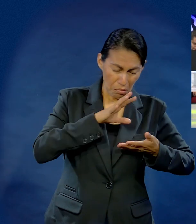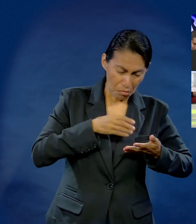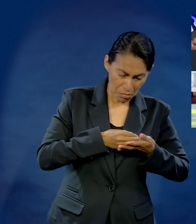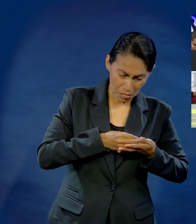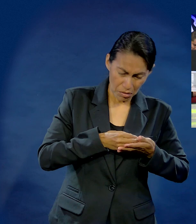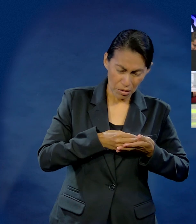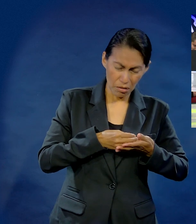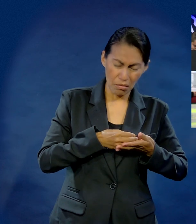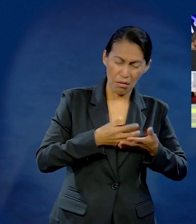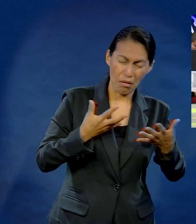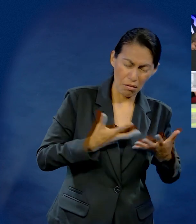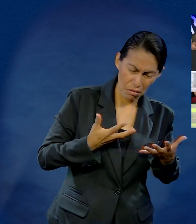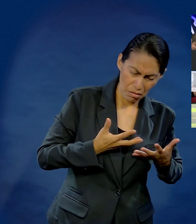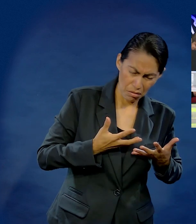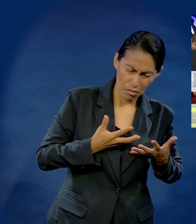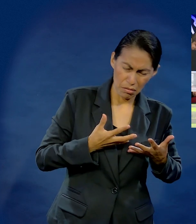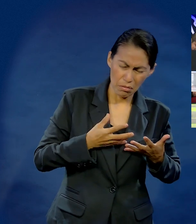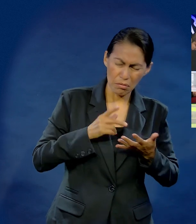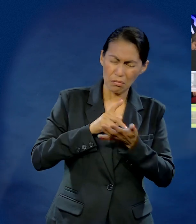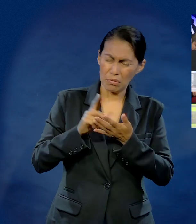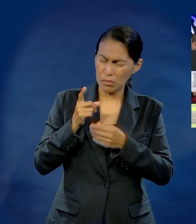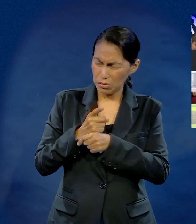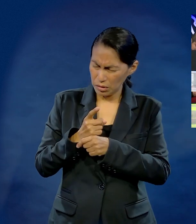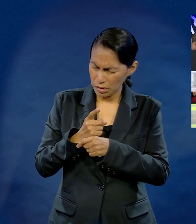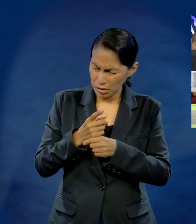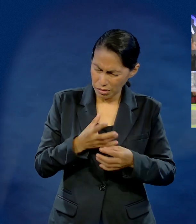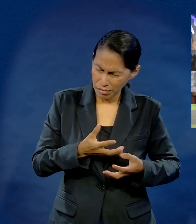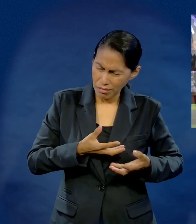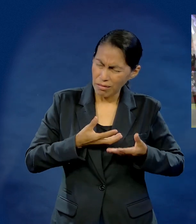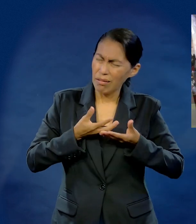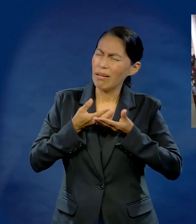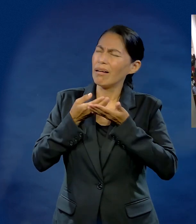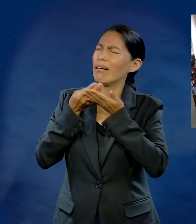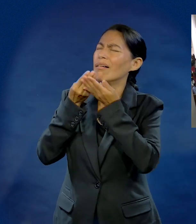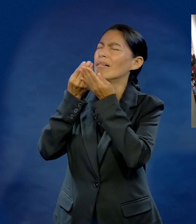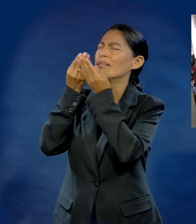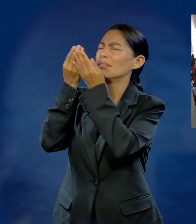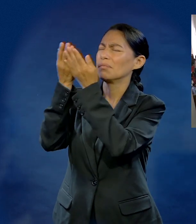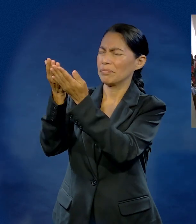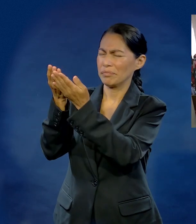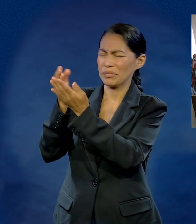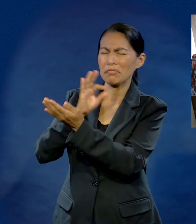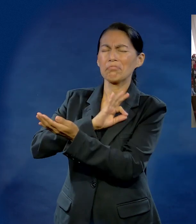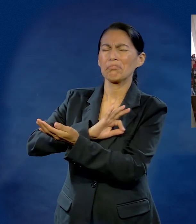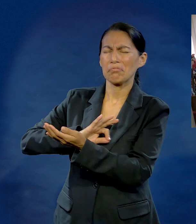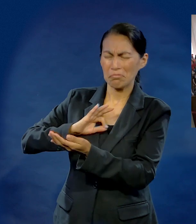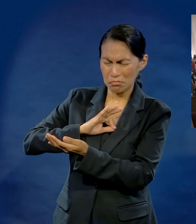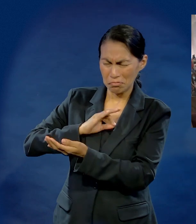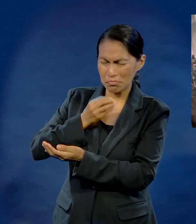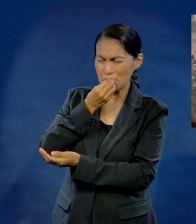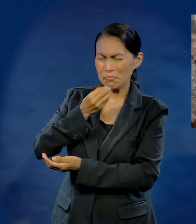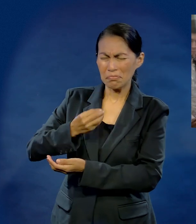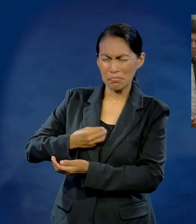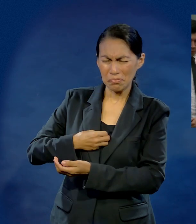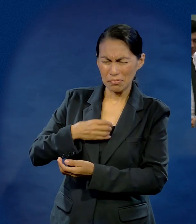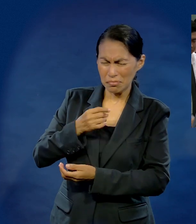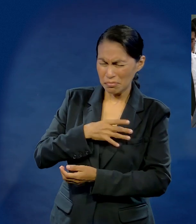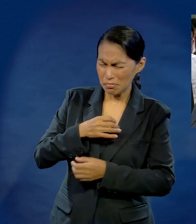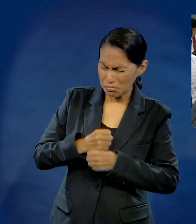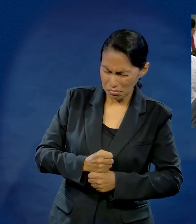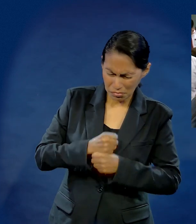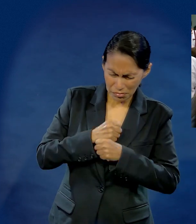vida a Cristo. Dando la vida a Cristo. Nuestra actitud a Cristo. Nuestra actitud a Cristo. Y felices. Y felices. A